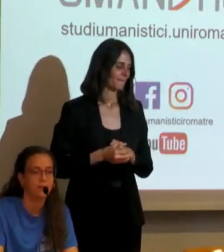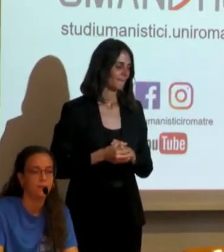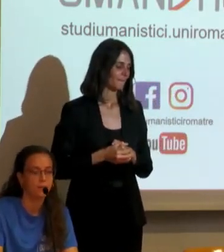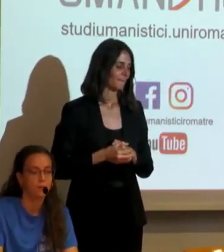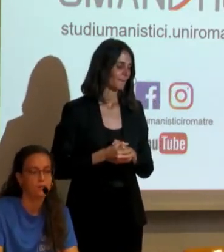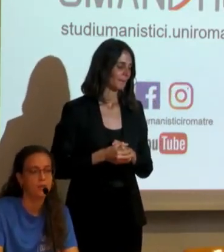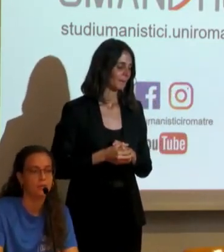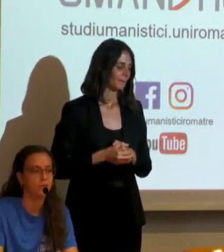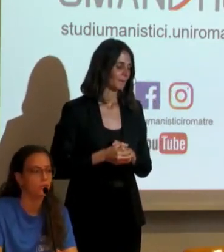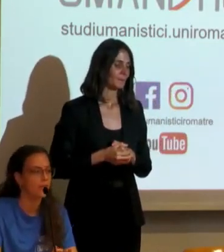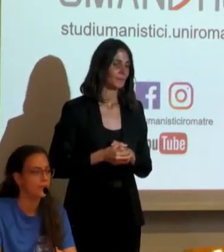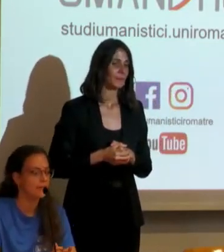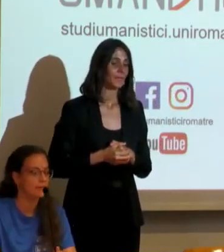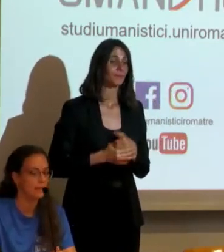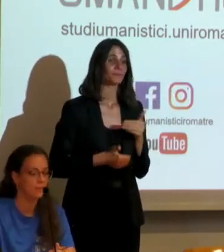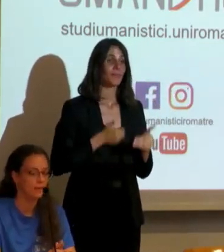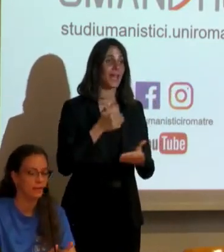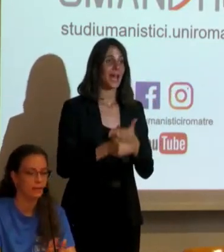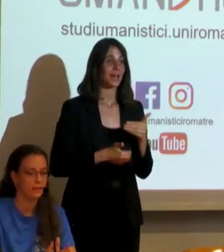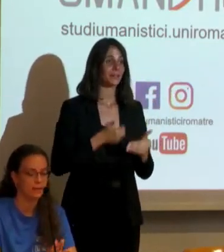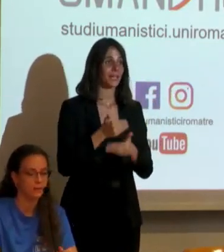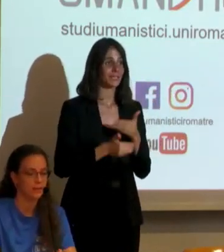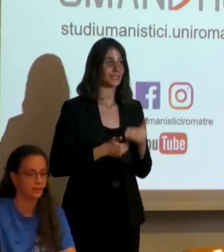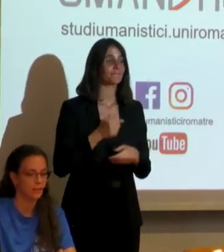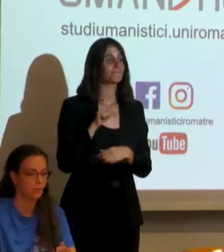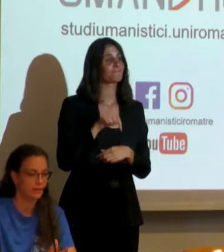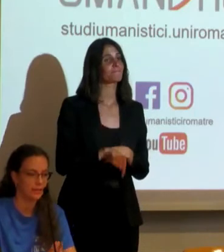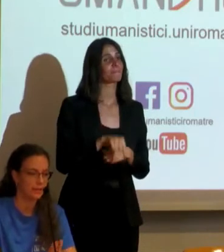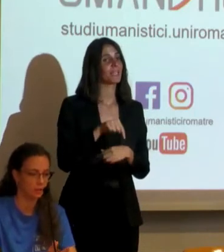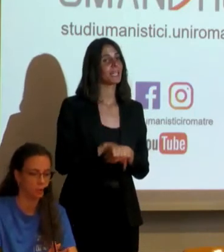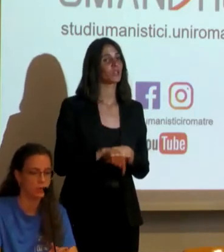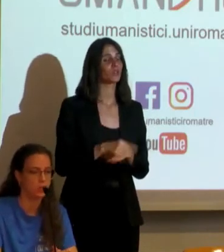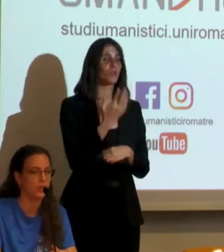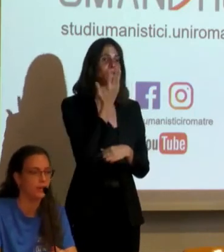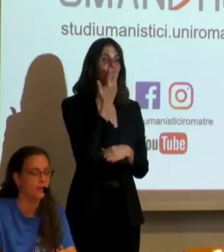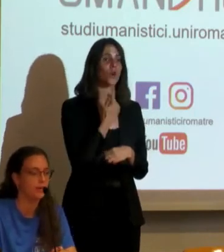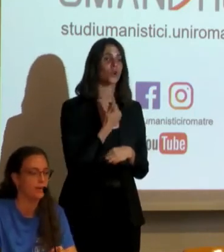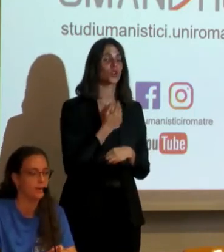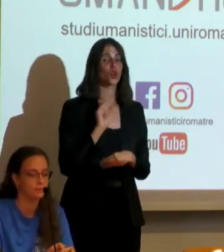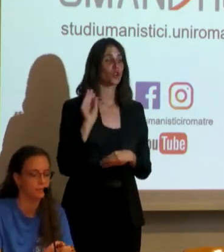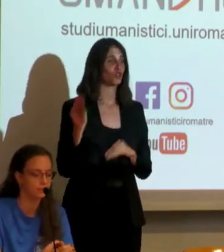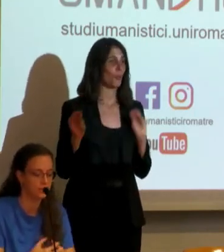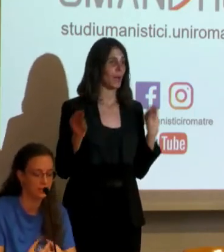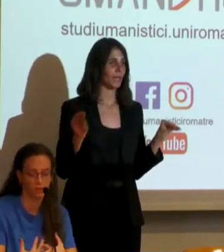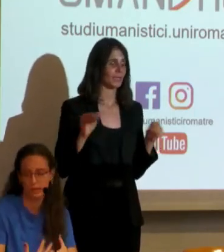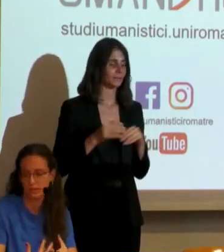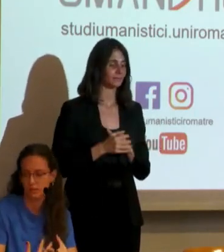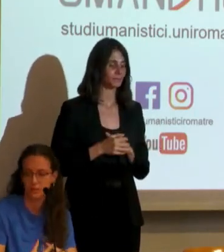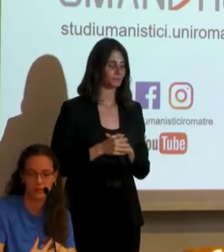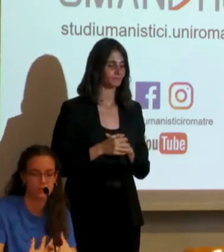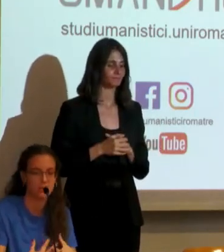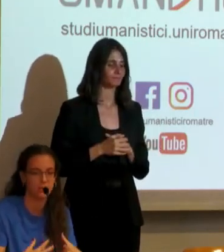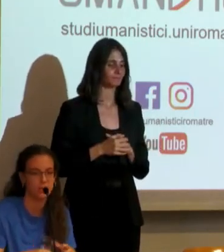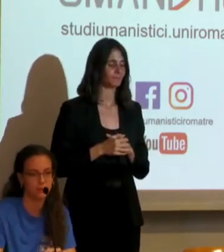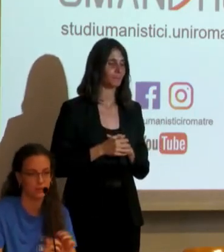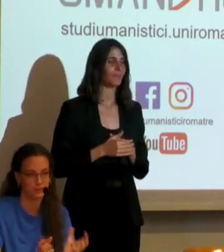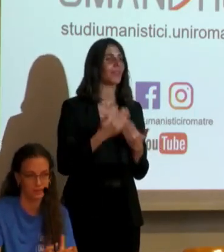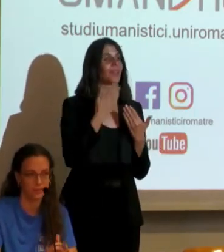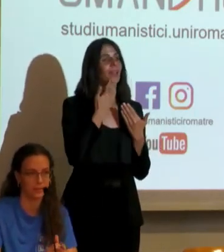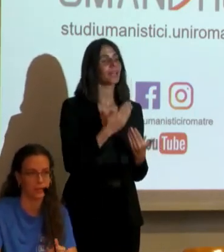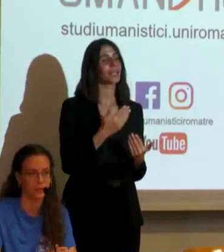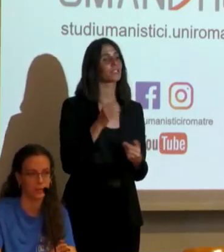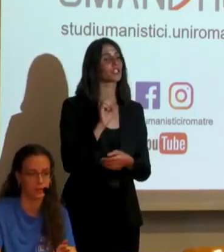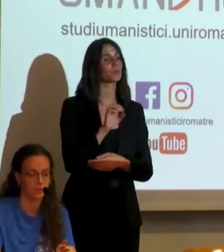E per proseguire volevo chiedere a entrambe in realtà una domanda duplice. Intanto ringrazio la professoressa Mirati per